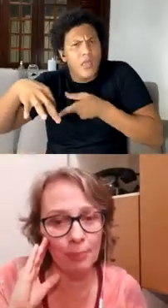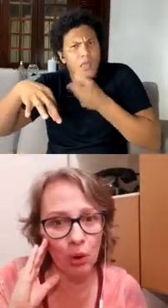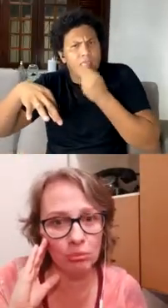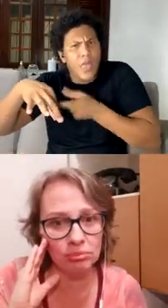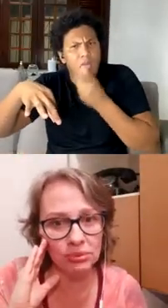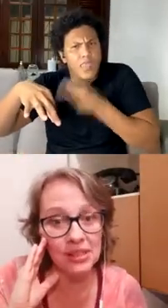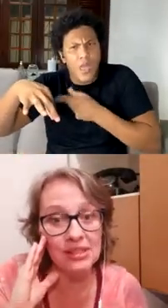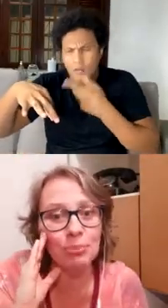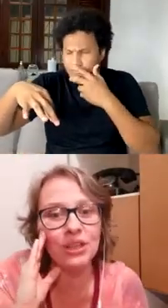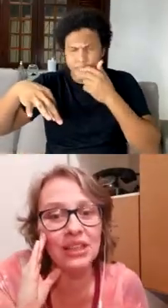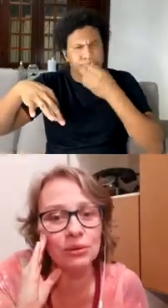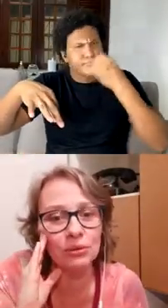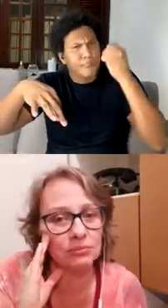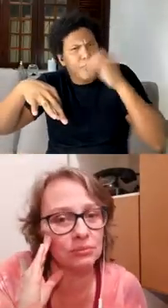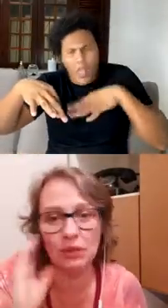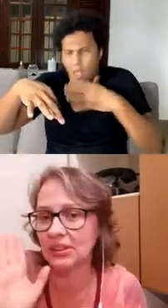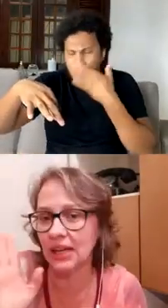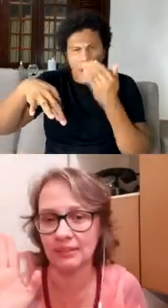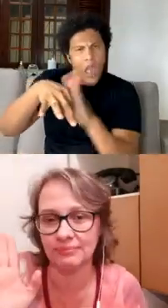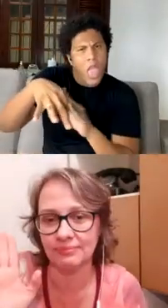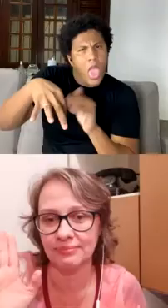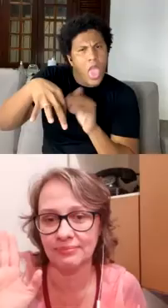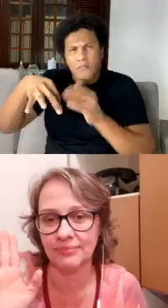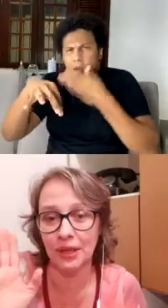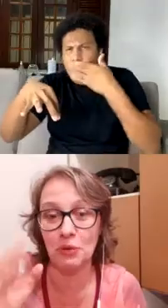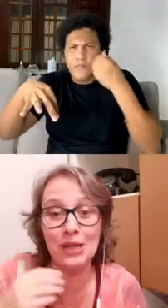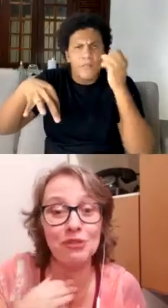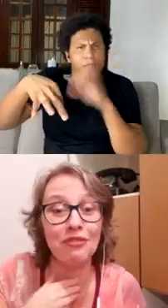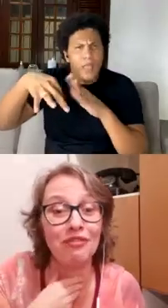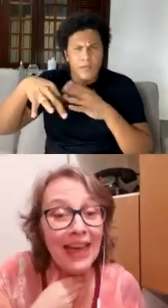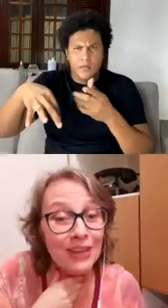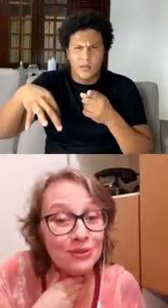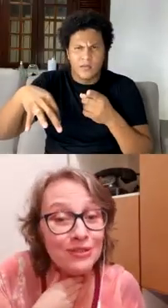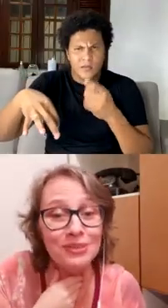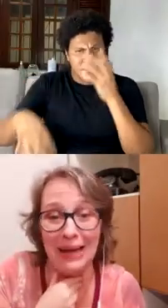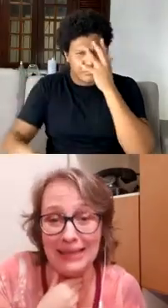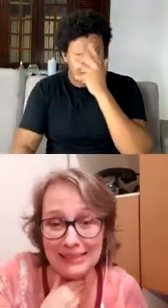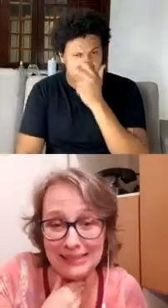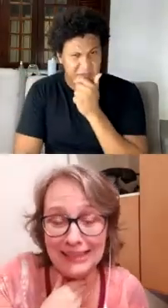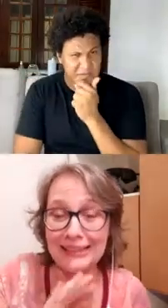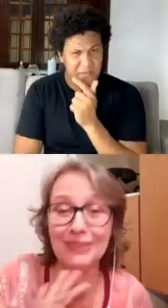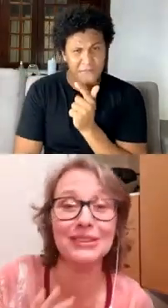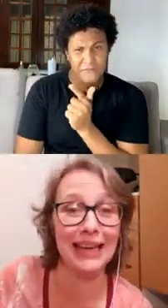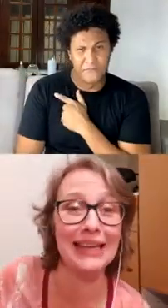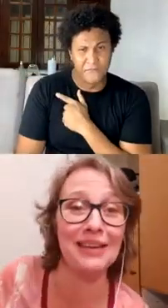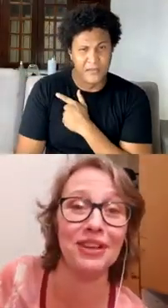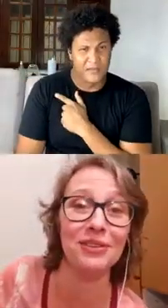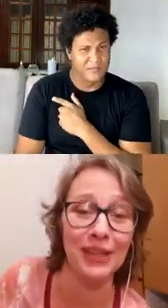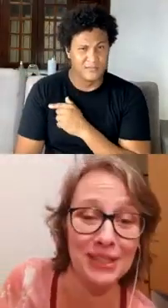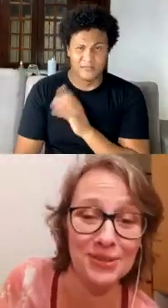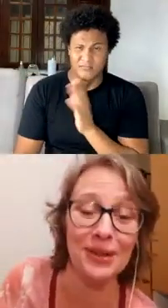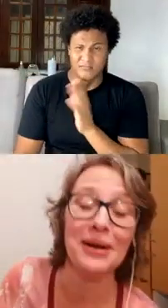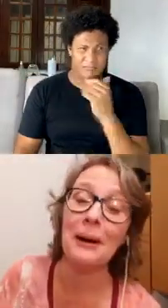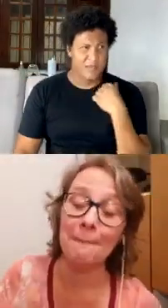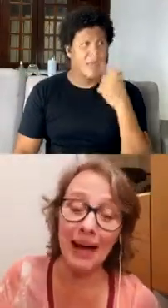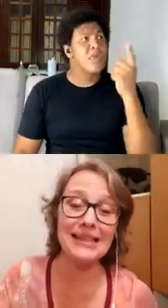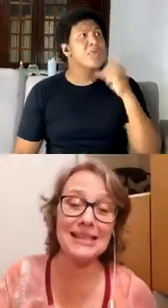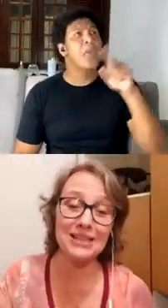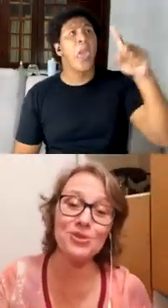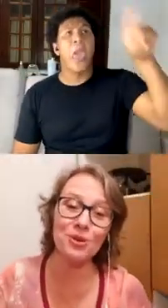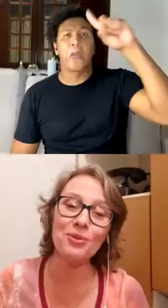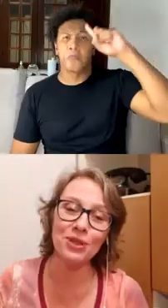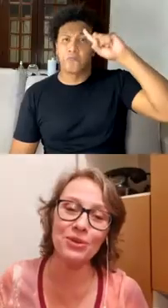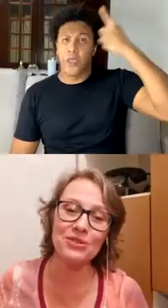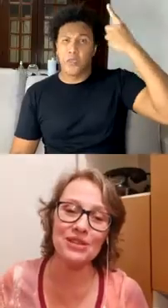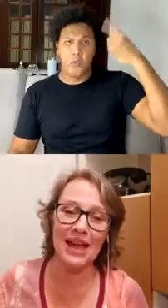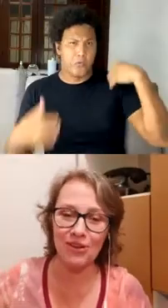isso é bom, que isso é bonito. Não sei. Eu acho feio demais. Não sei quem inventou isso. Mas eles